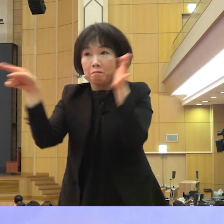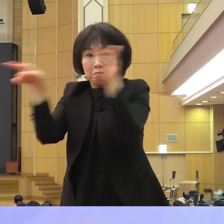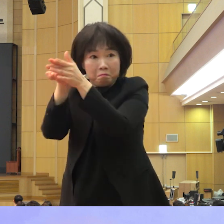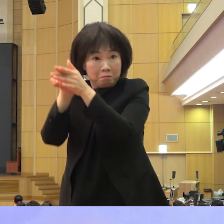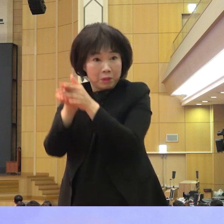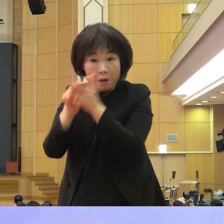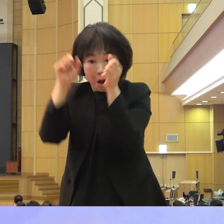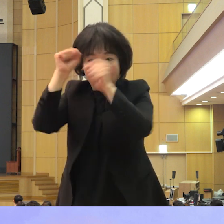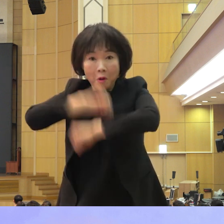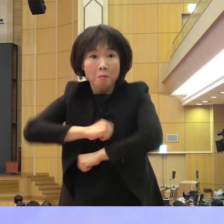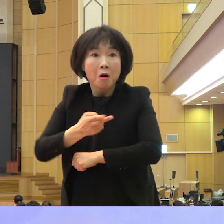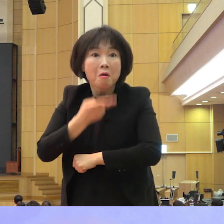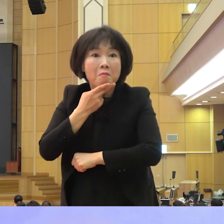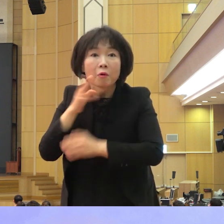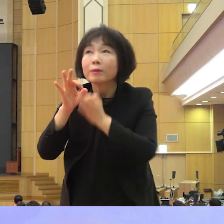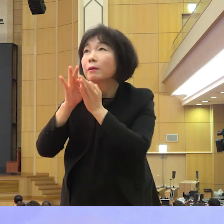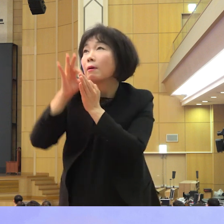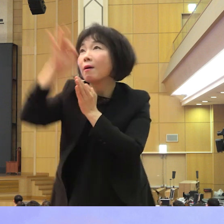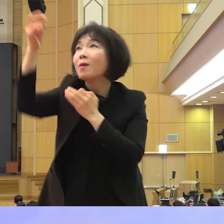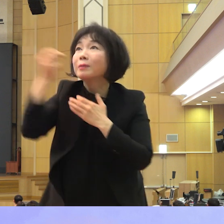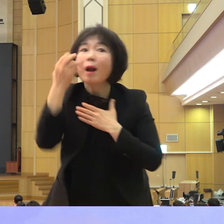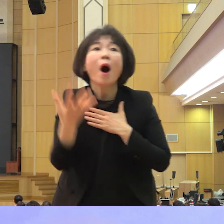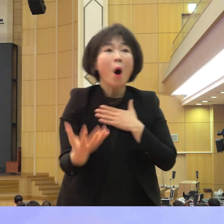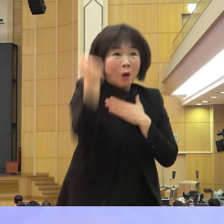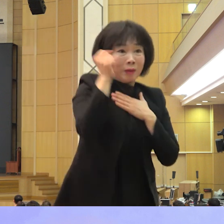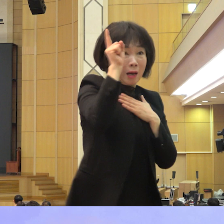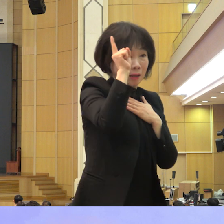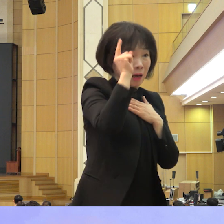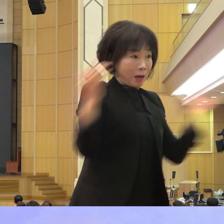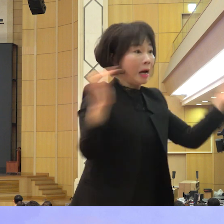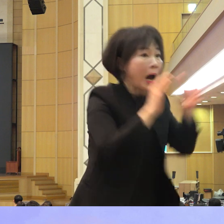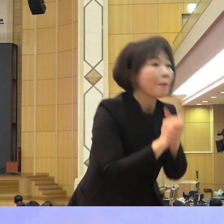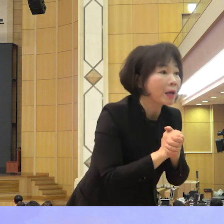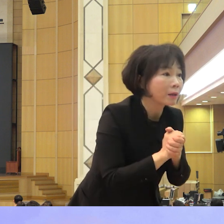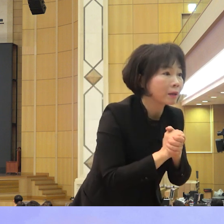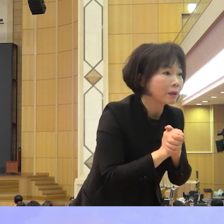얻으리라. 예수 믿어서 영생하고 예수 믿어 구원받고 예수 믿어 천국에 들어가고.